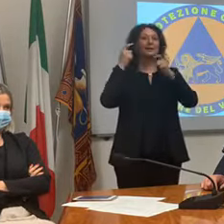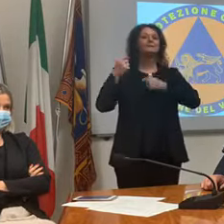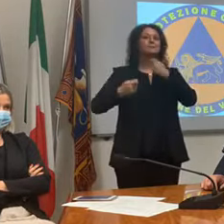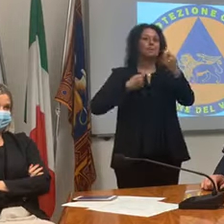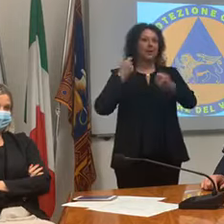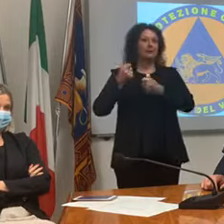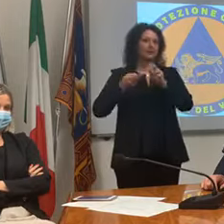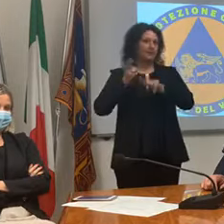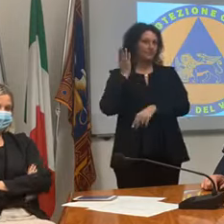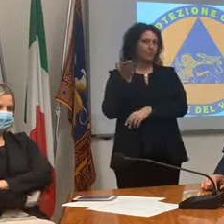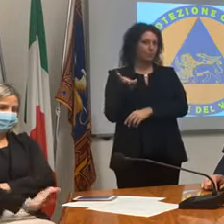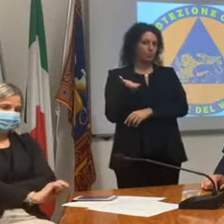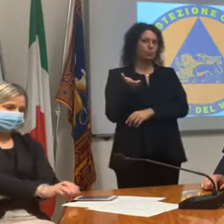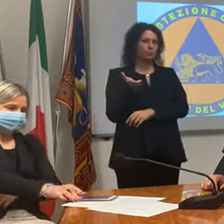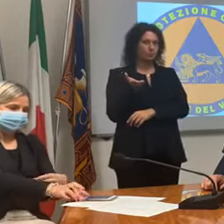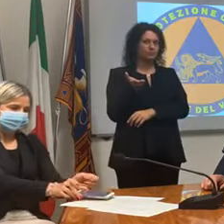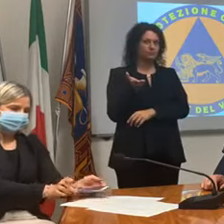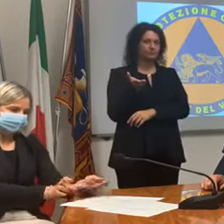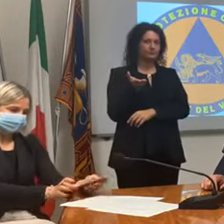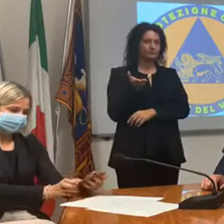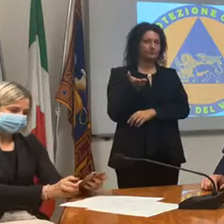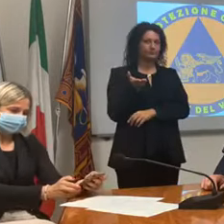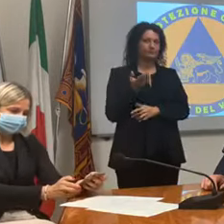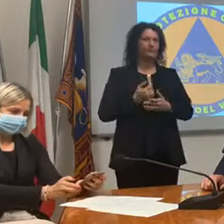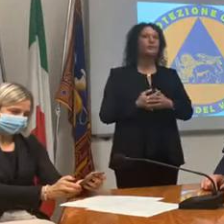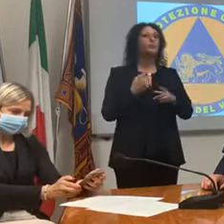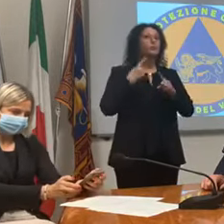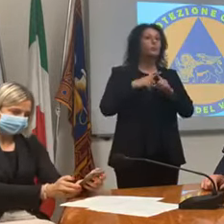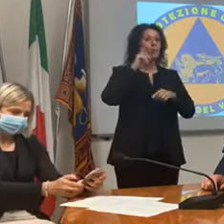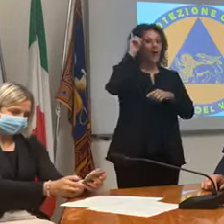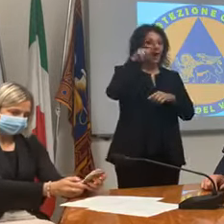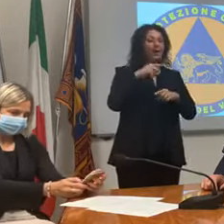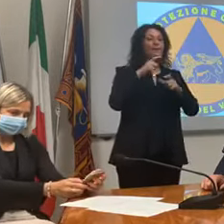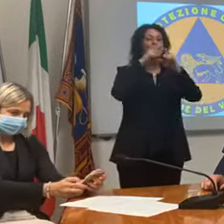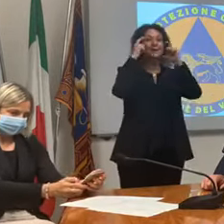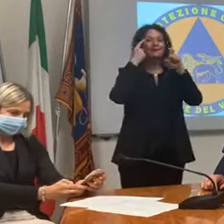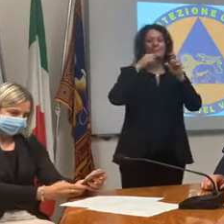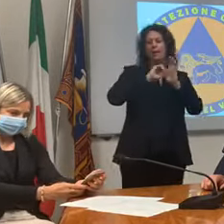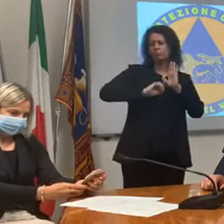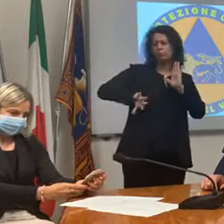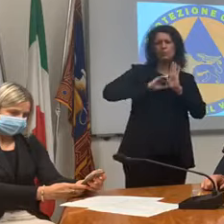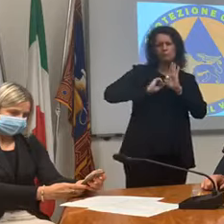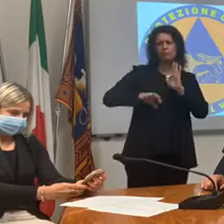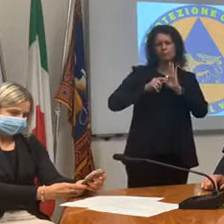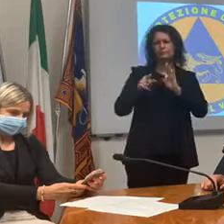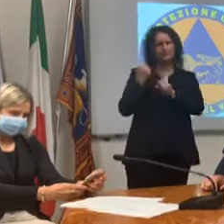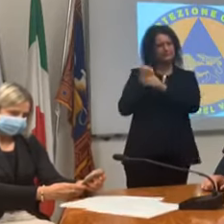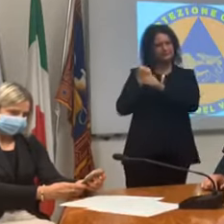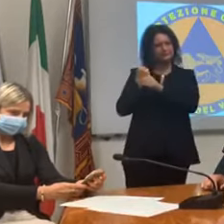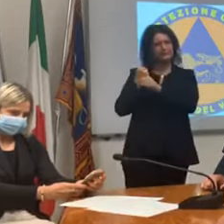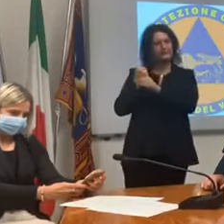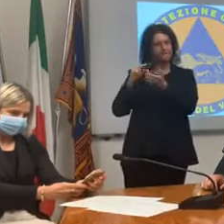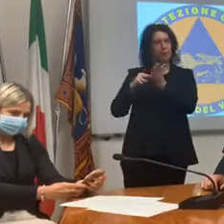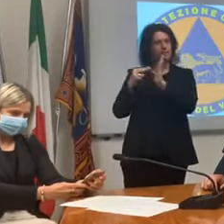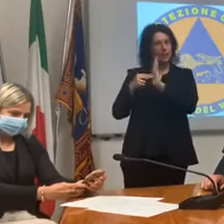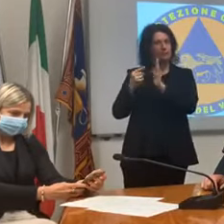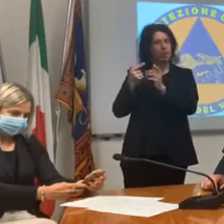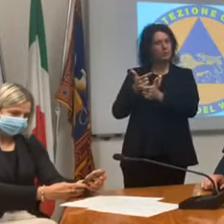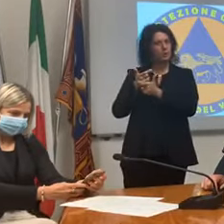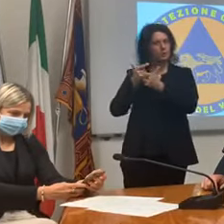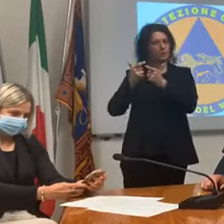della mascherina. Costa, ma soprattutto lo smaltimento poi di questi diventerebbe un grandissimo problema. Per cui